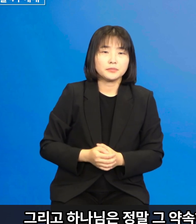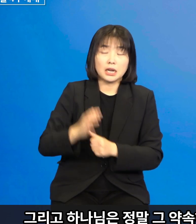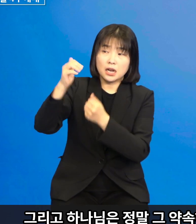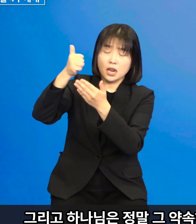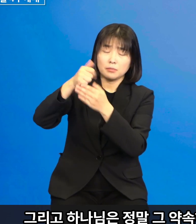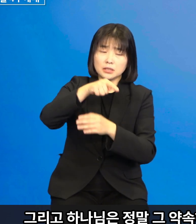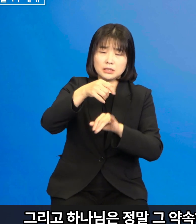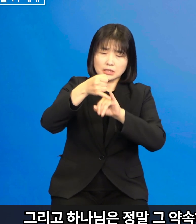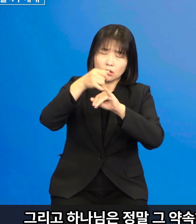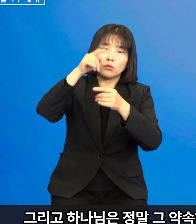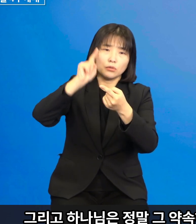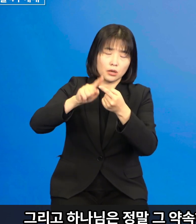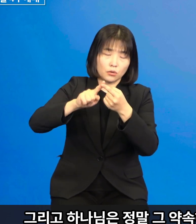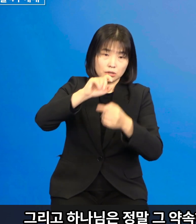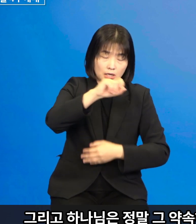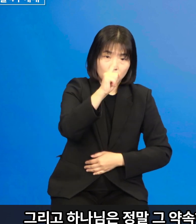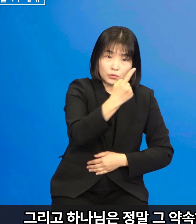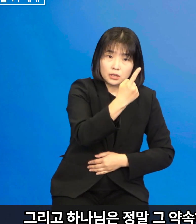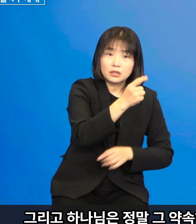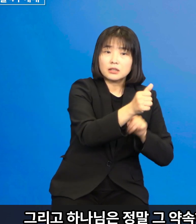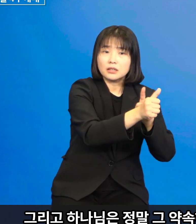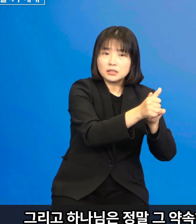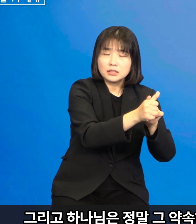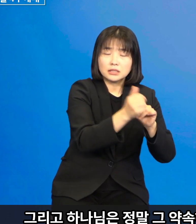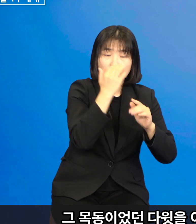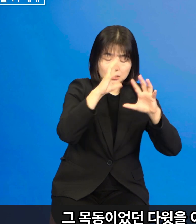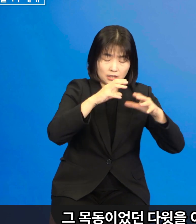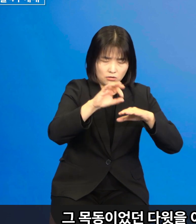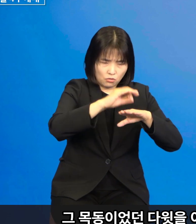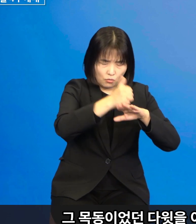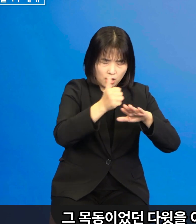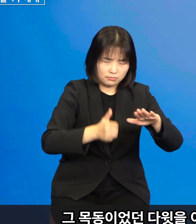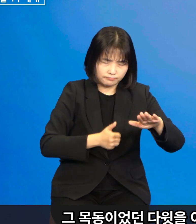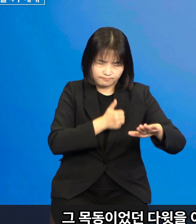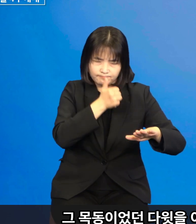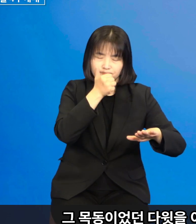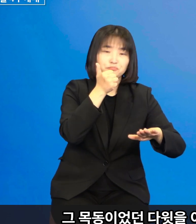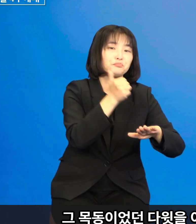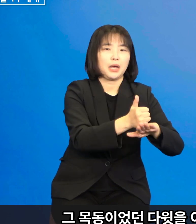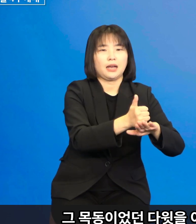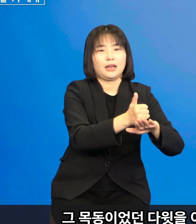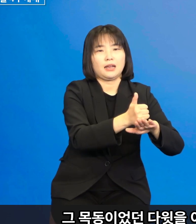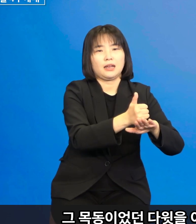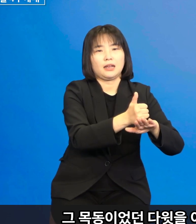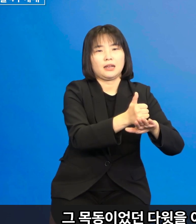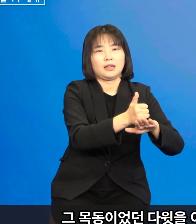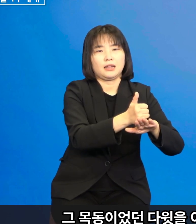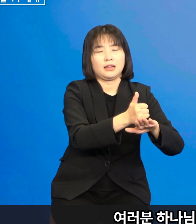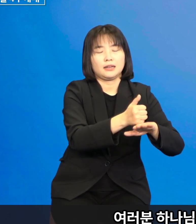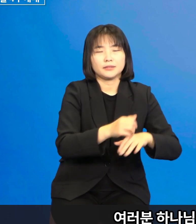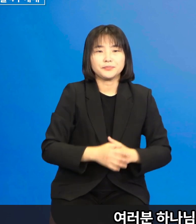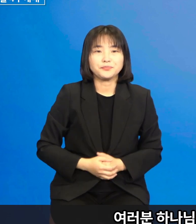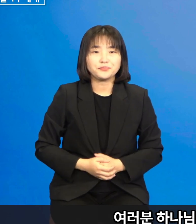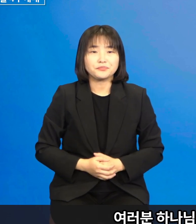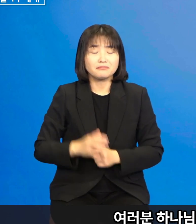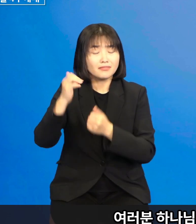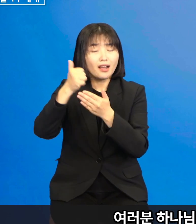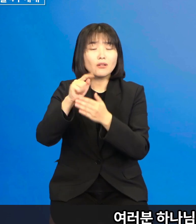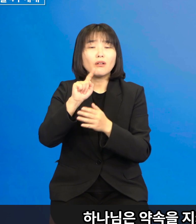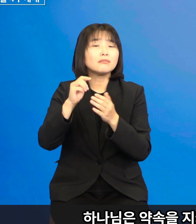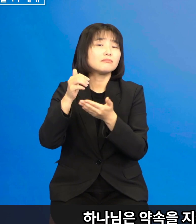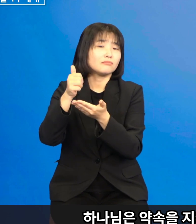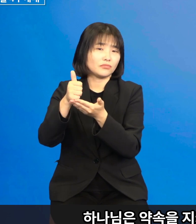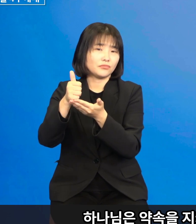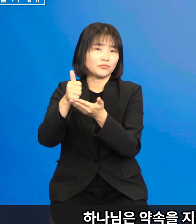그 약속하신 대로 다윗을 이스라엘의 왕으로, 그 목동이었던 다윗을 이스라엘의 왕으로 세우셨어요. 여러분, 하나님은 어떤